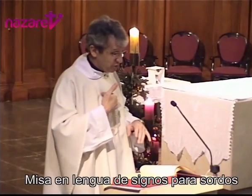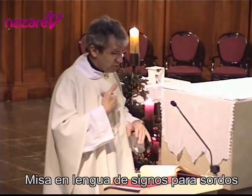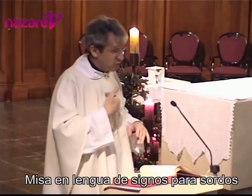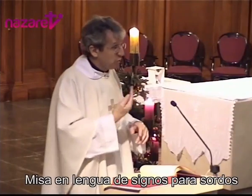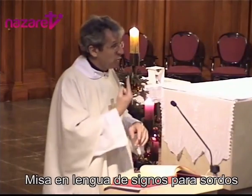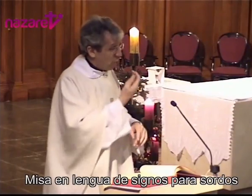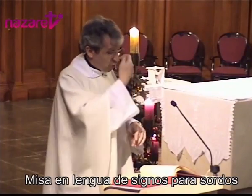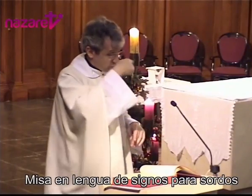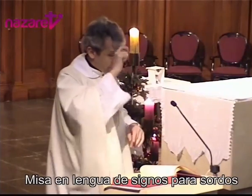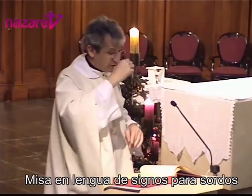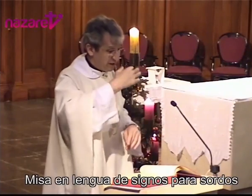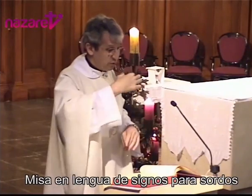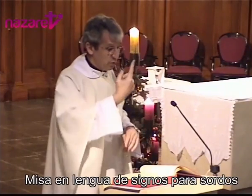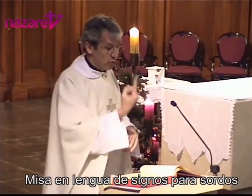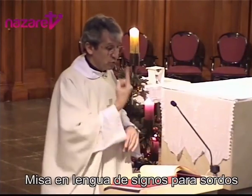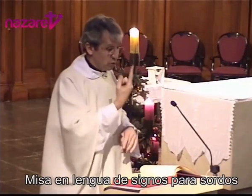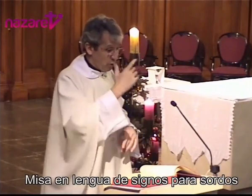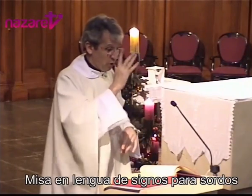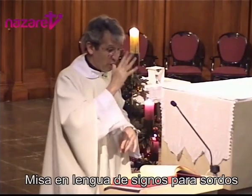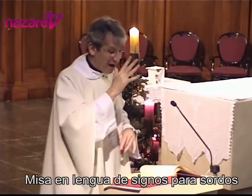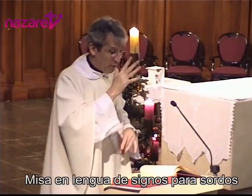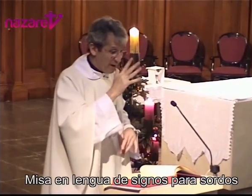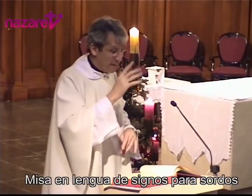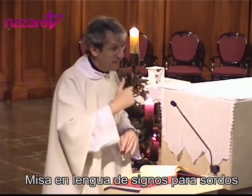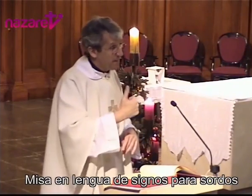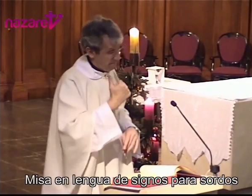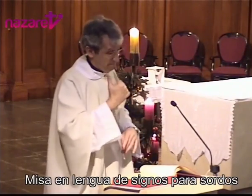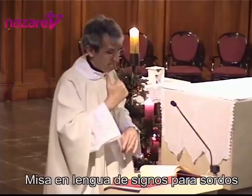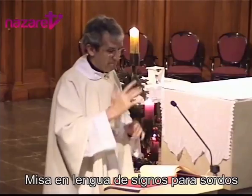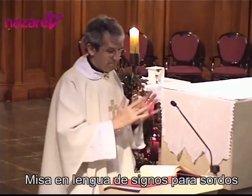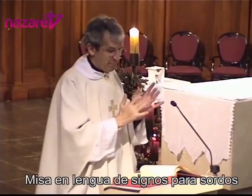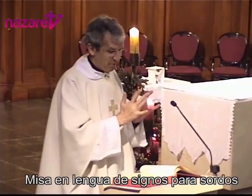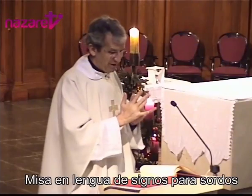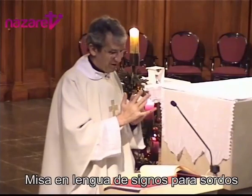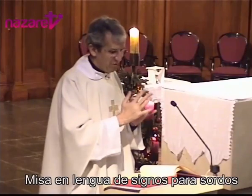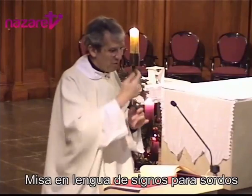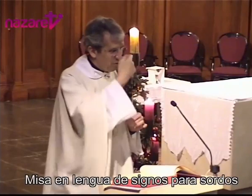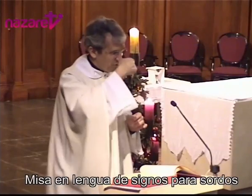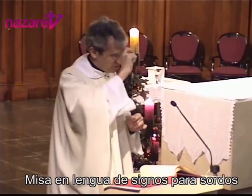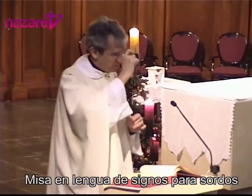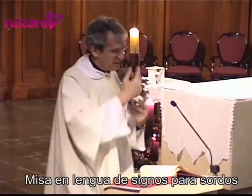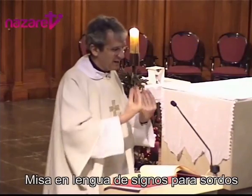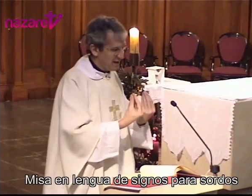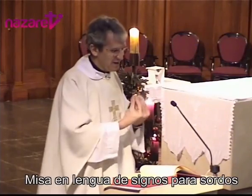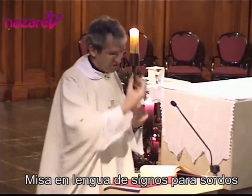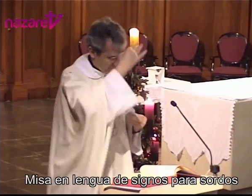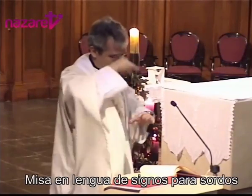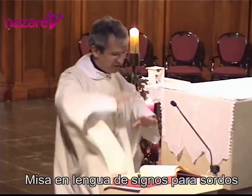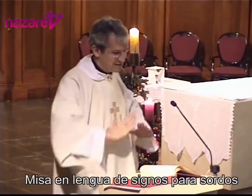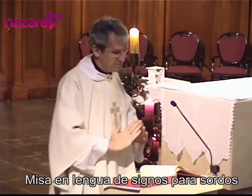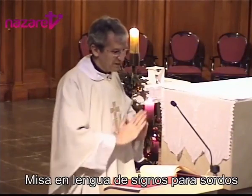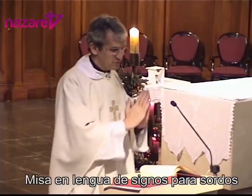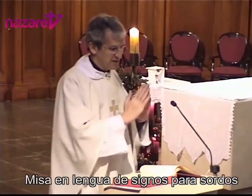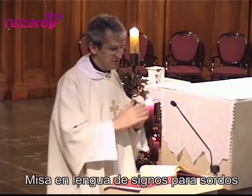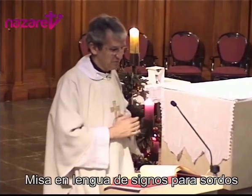Yo os he bautizado con agua, pero él os bautizará con